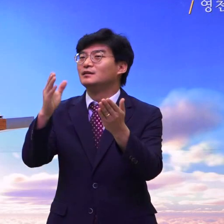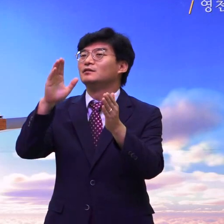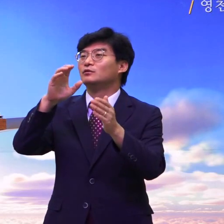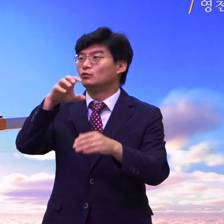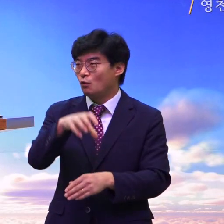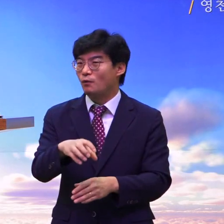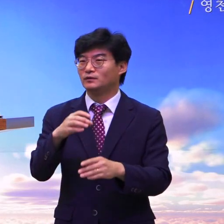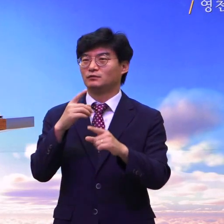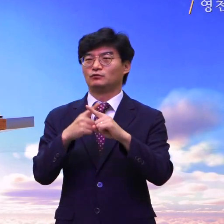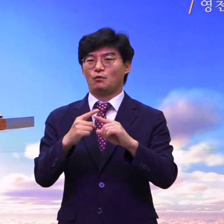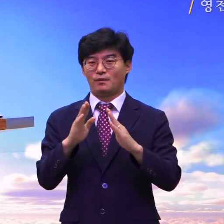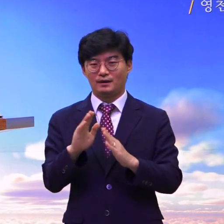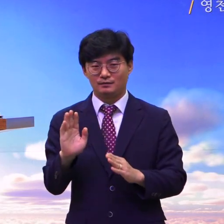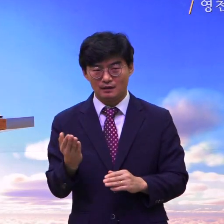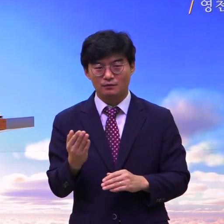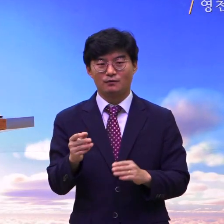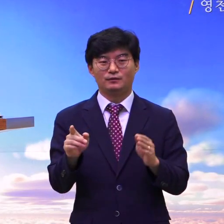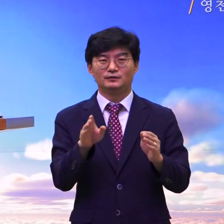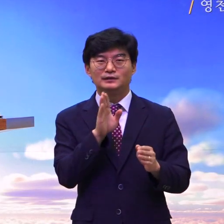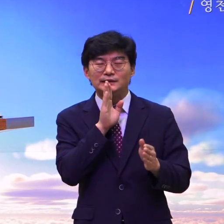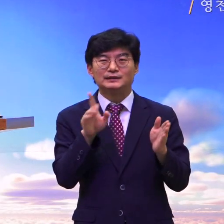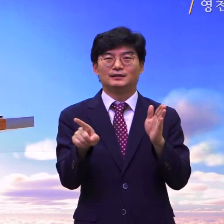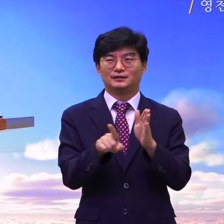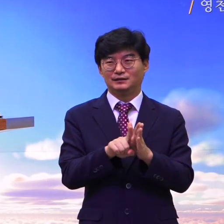진짜 신앙인 줄 믿습니다.